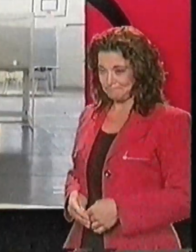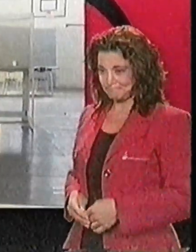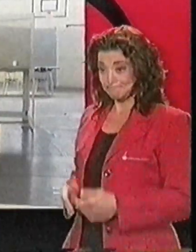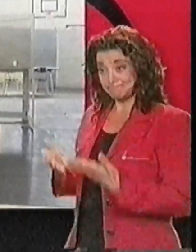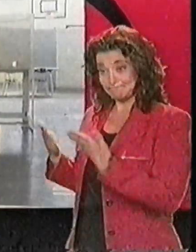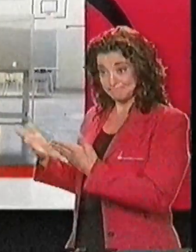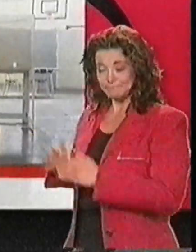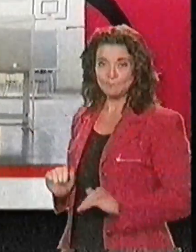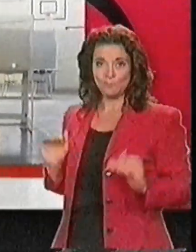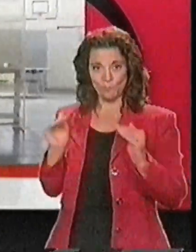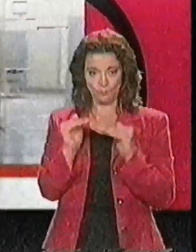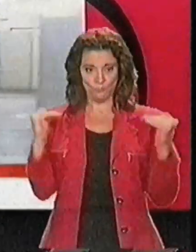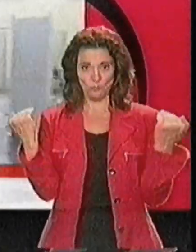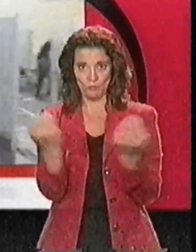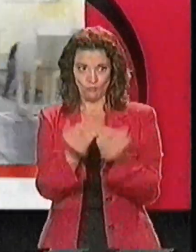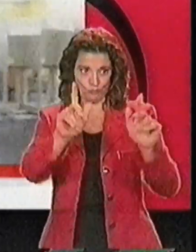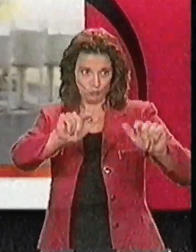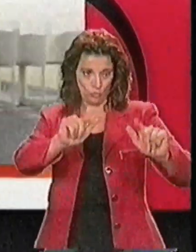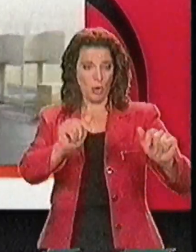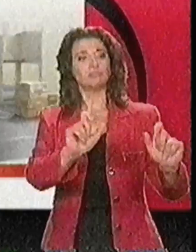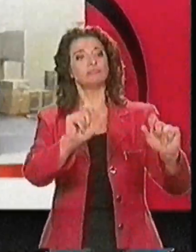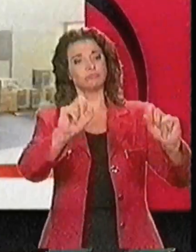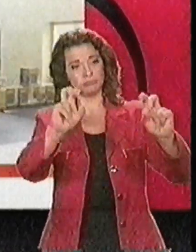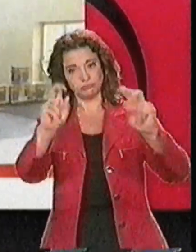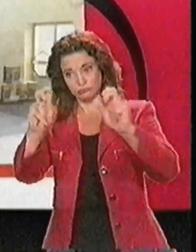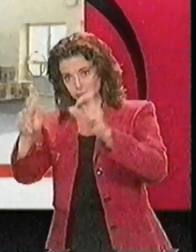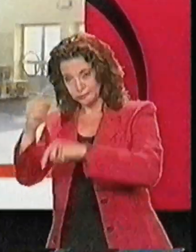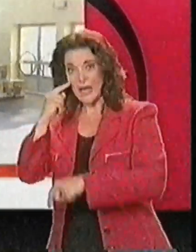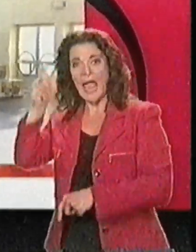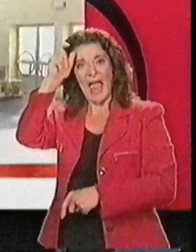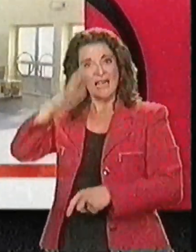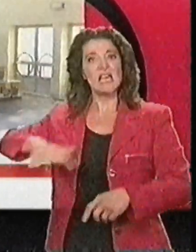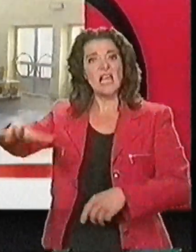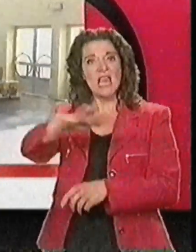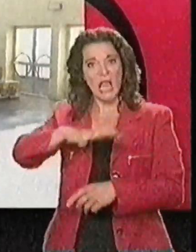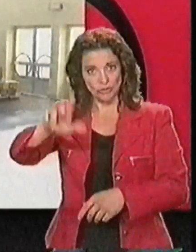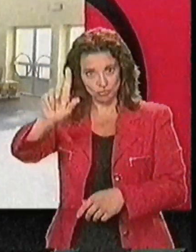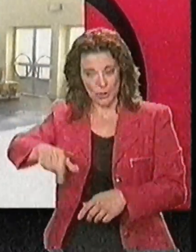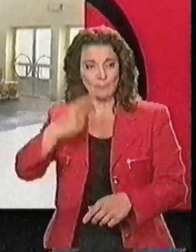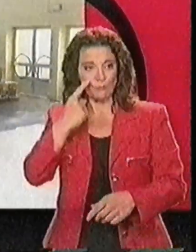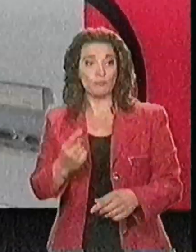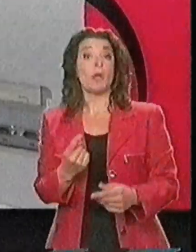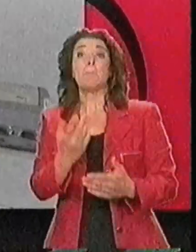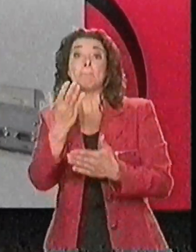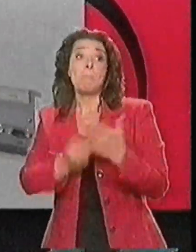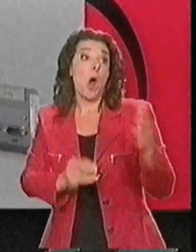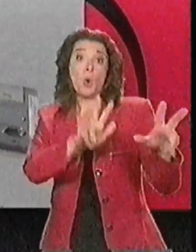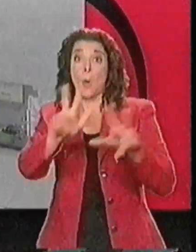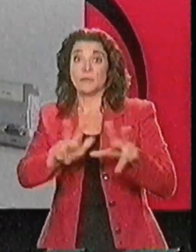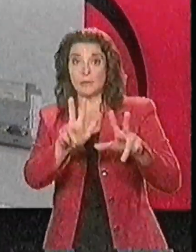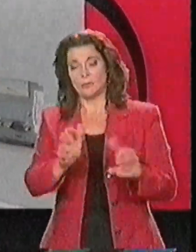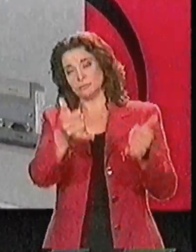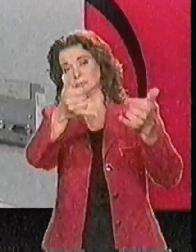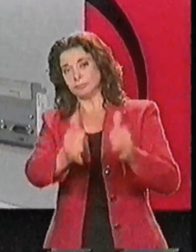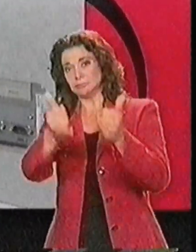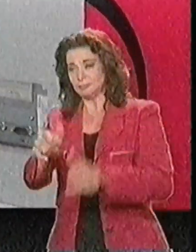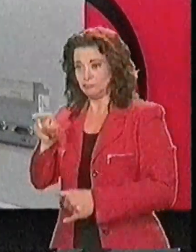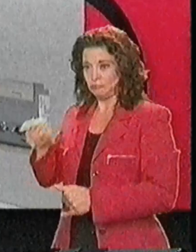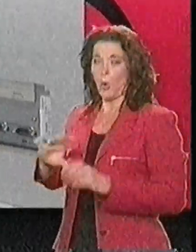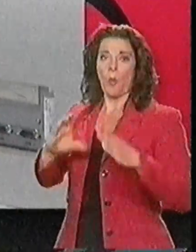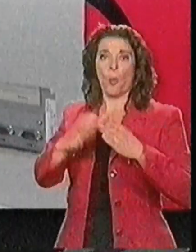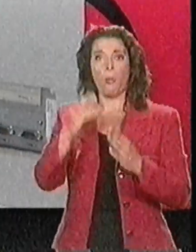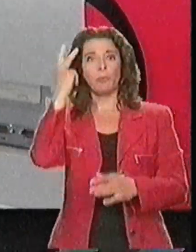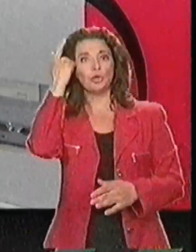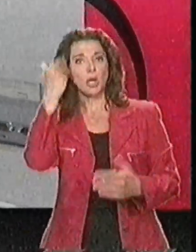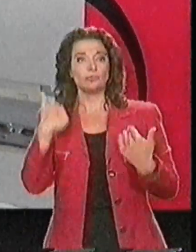Les isoloirs sont déjà en place. Dans ce bureau de vote liégeois, il ne reste plus qu'à installer les ordinateurs. Pour ces techniciens, c'est un travail